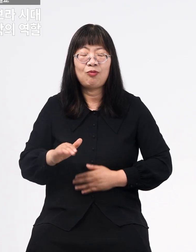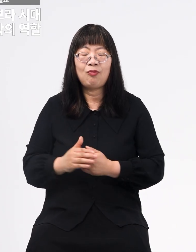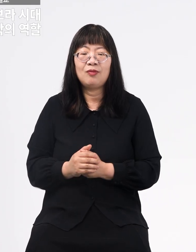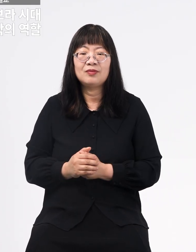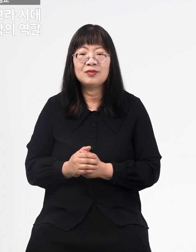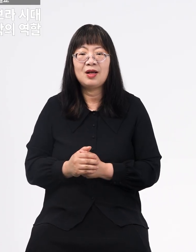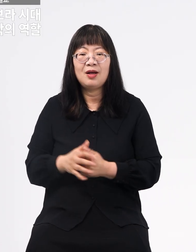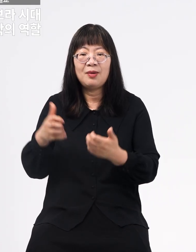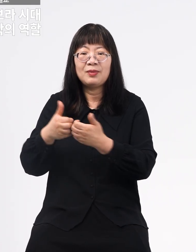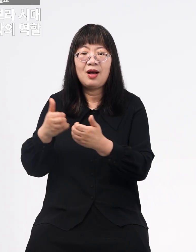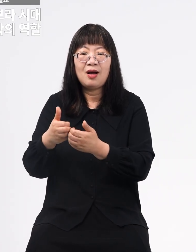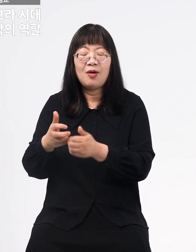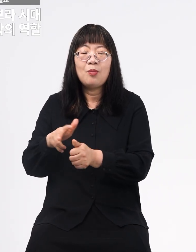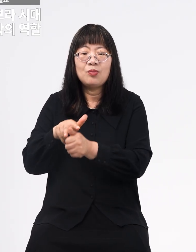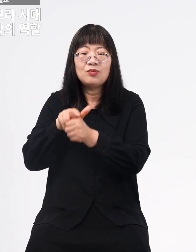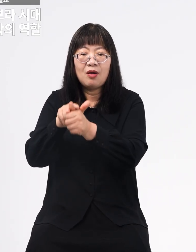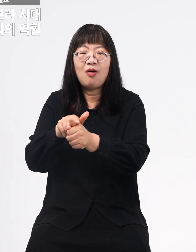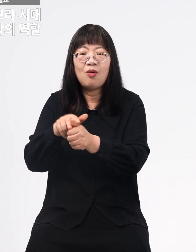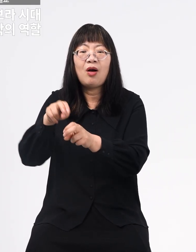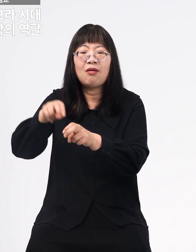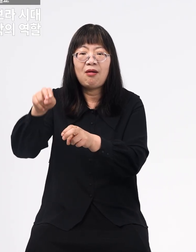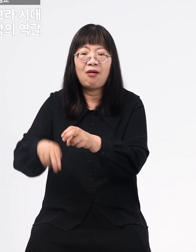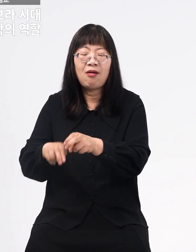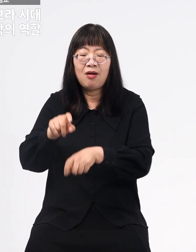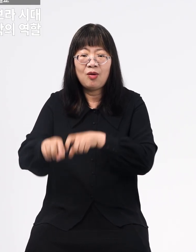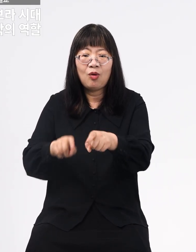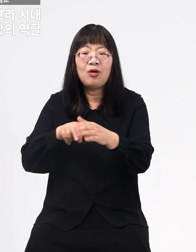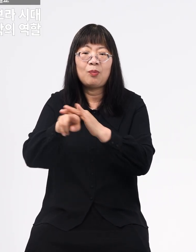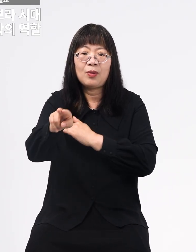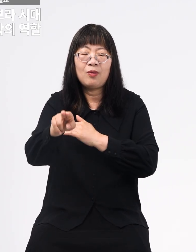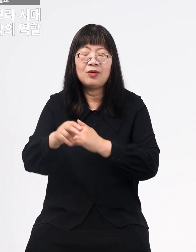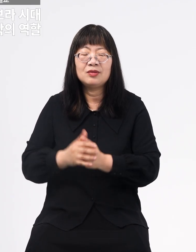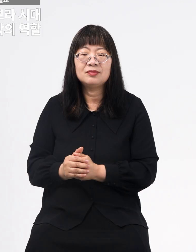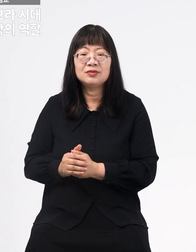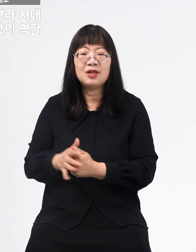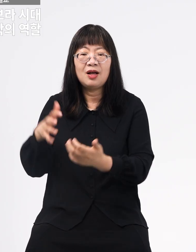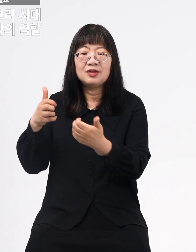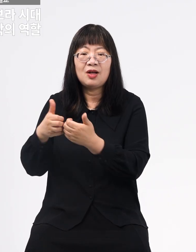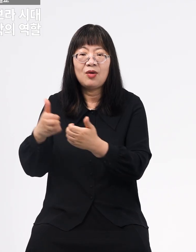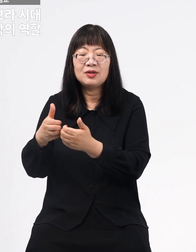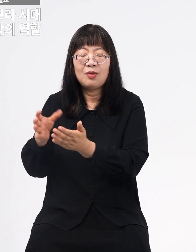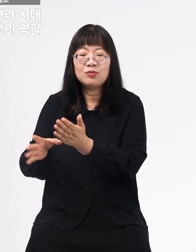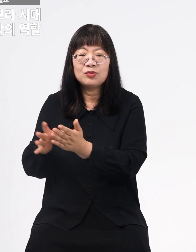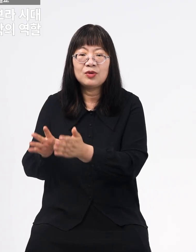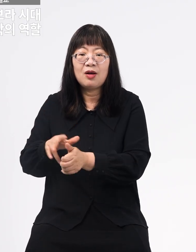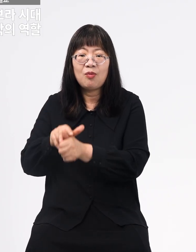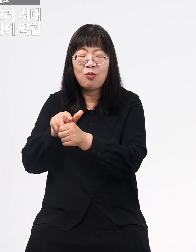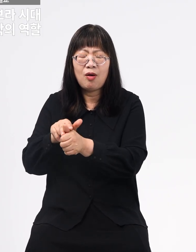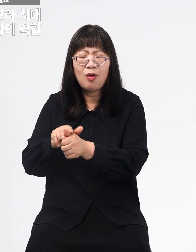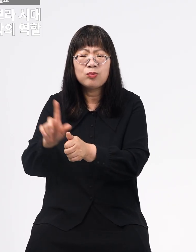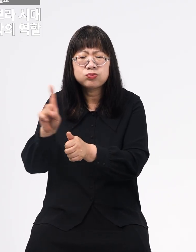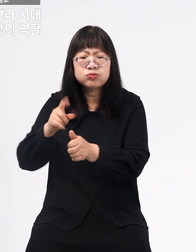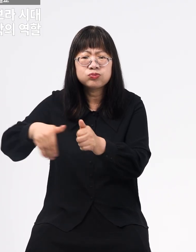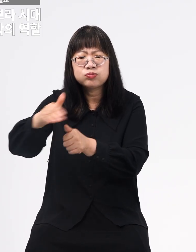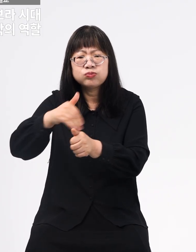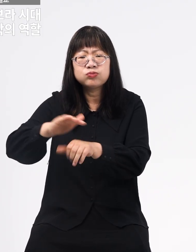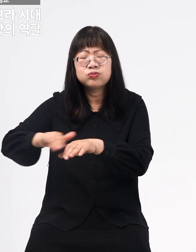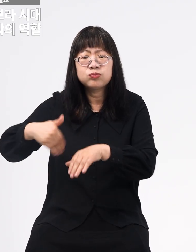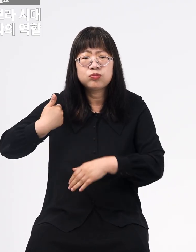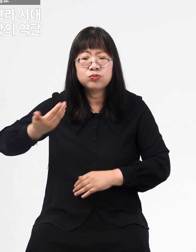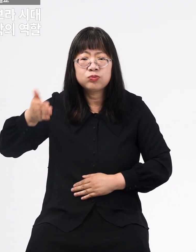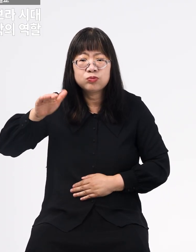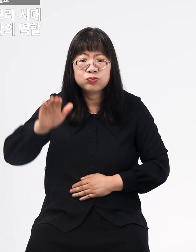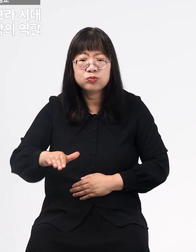병거를 내려서 걸어서 도망을 합니다. 그러면 병거가 지금 무슨 사정인지 모르겠는데